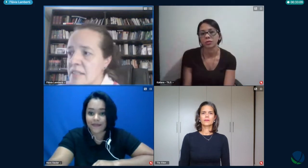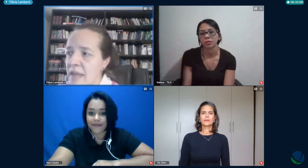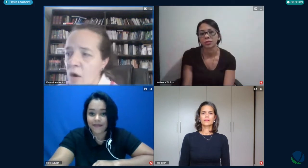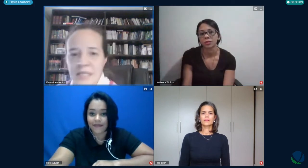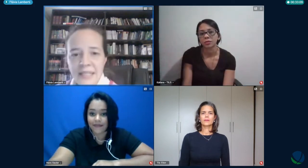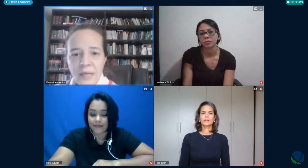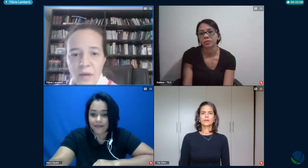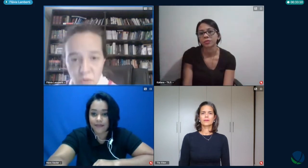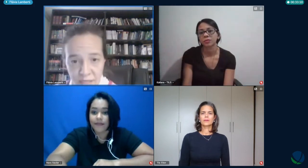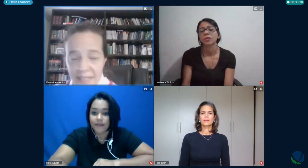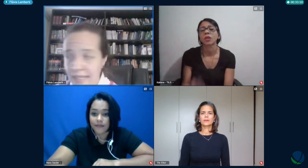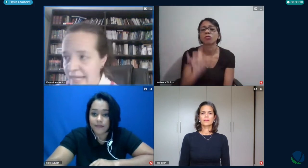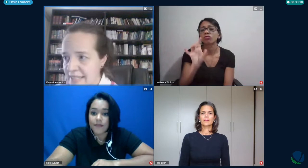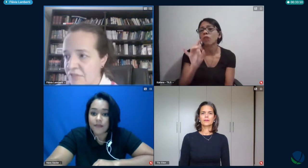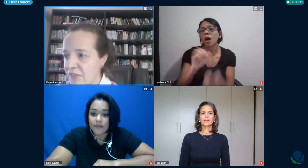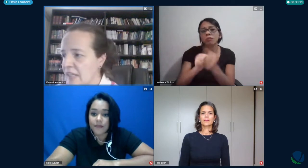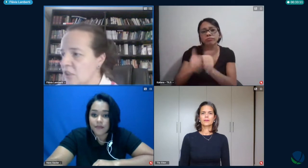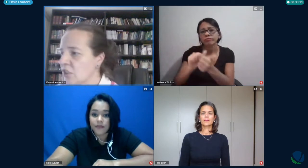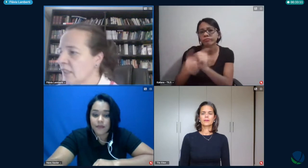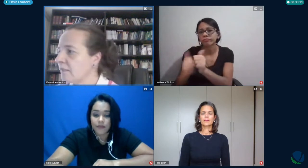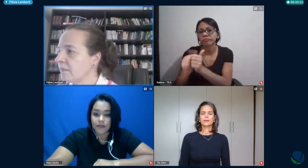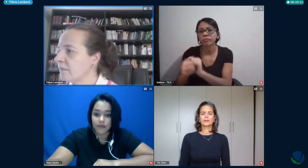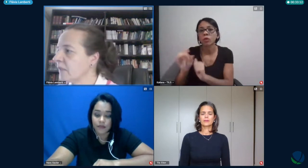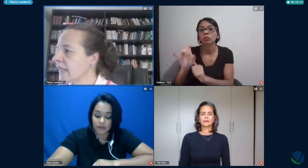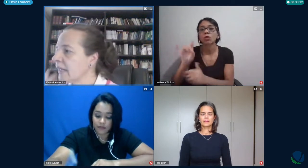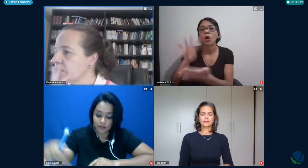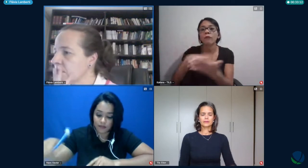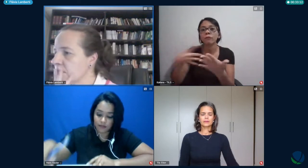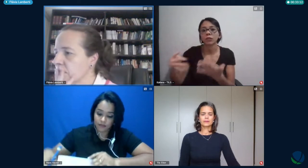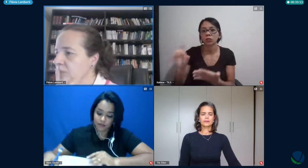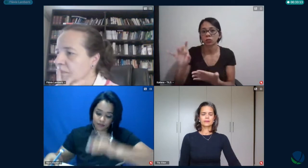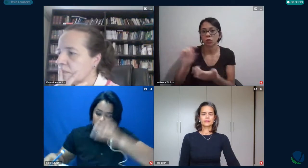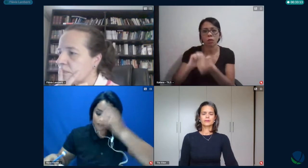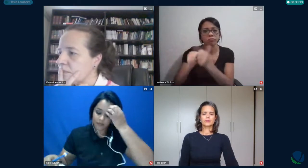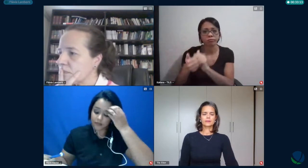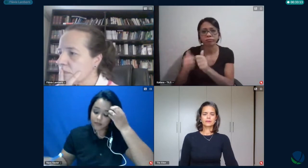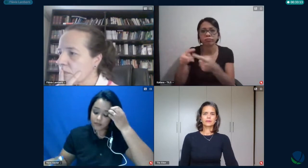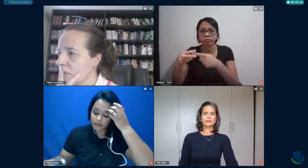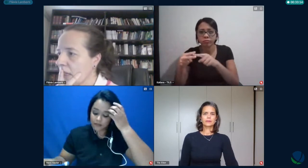Então, assim, algumas adequações aqui nessa ficha, né?